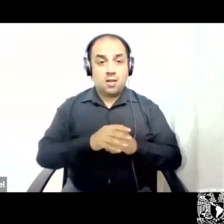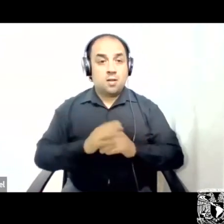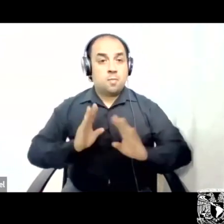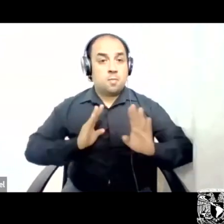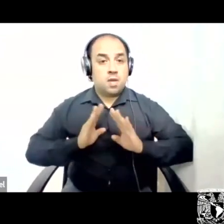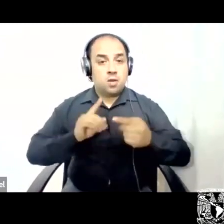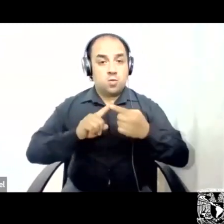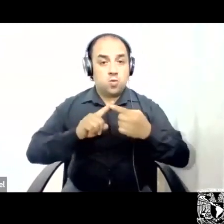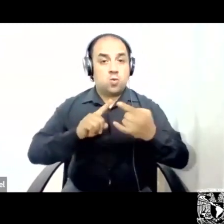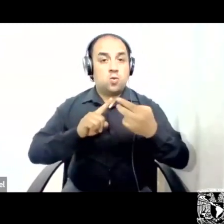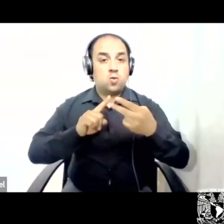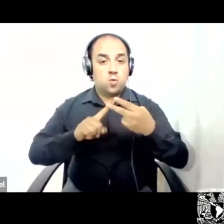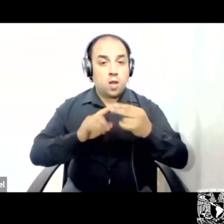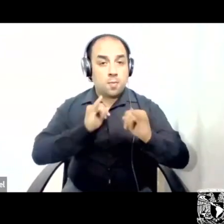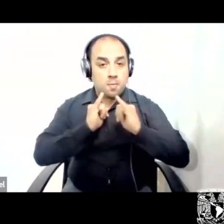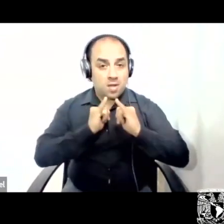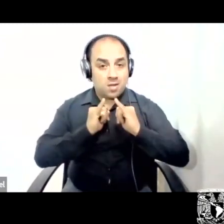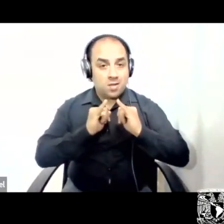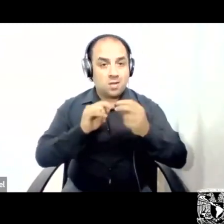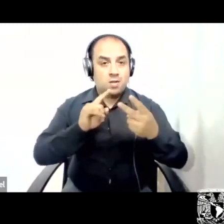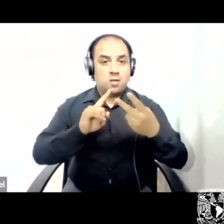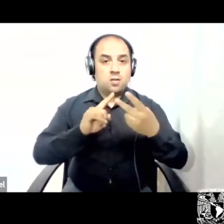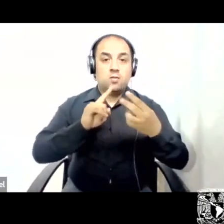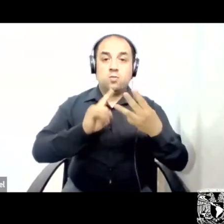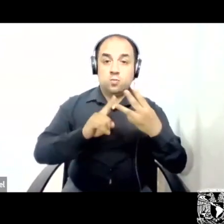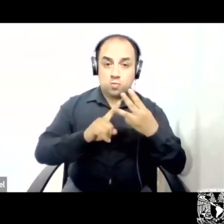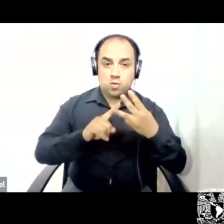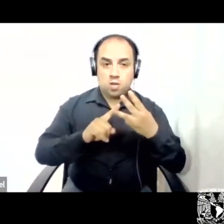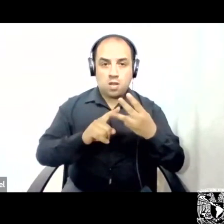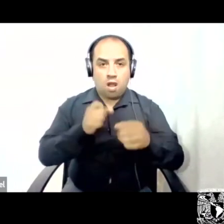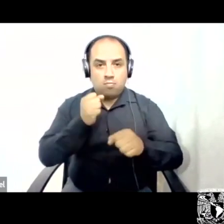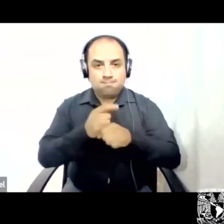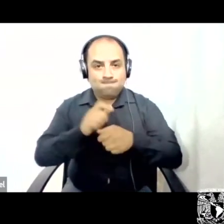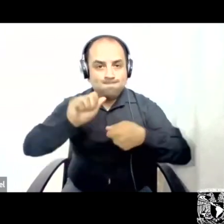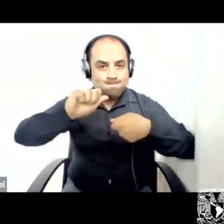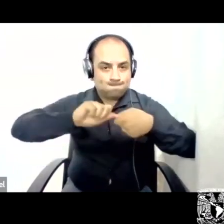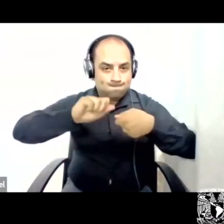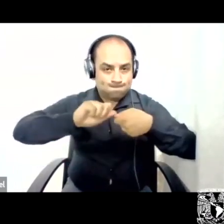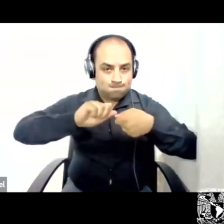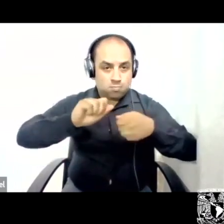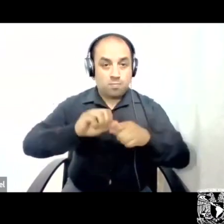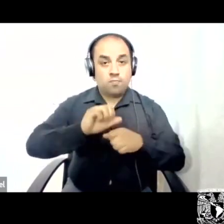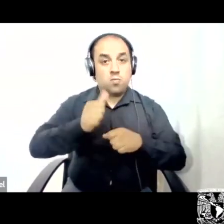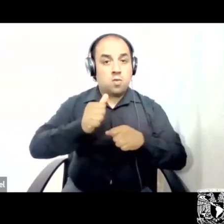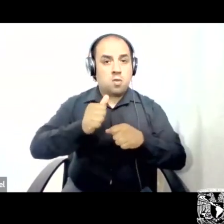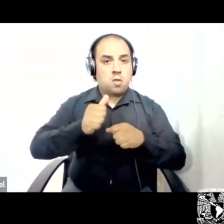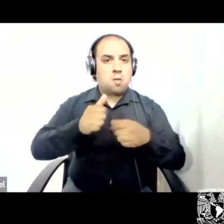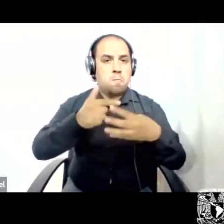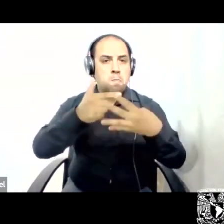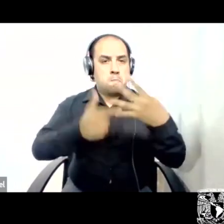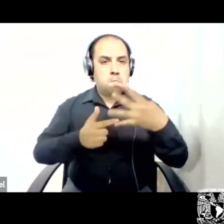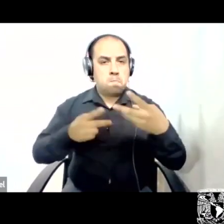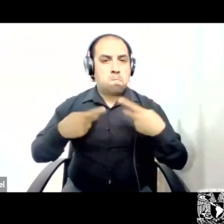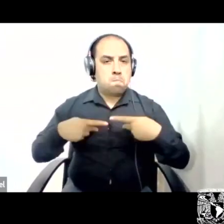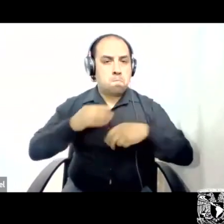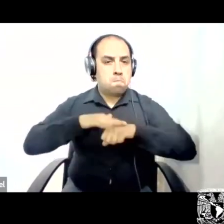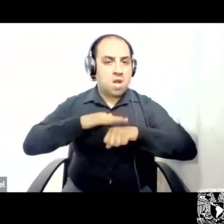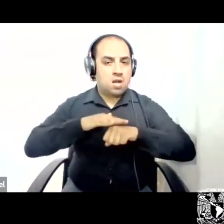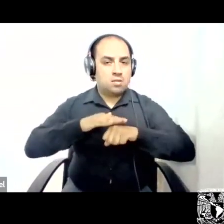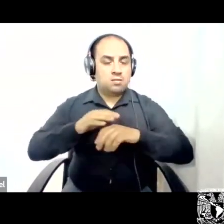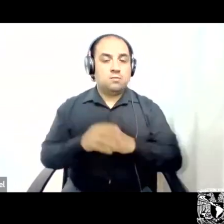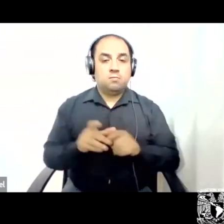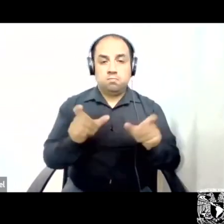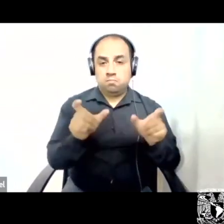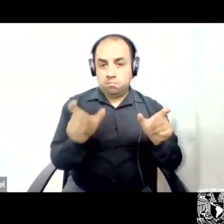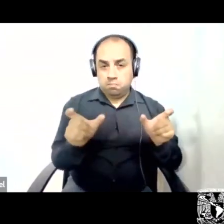intérpretes, en detectadores de piojos y en otras figuras más, ¿no? Pero ¿qué es lo que